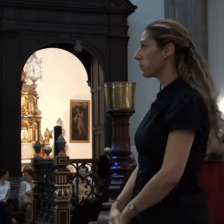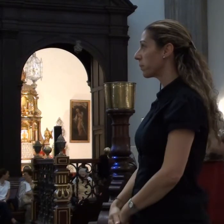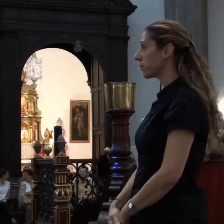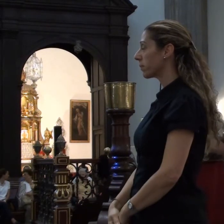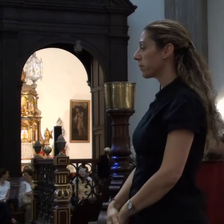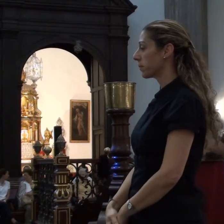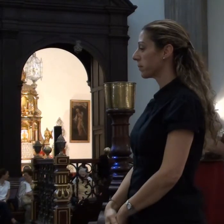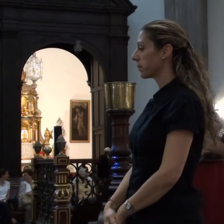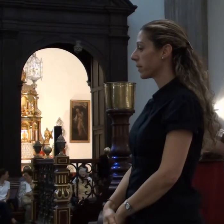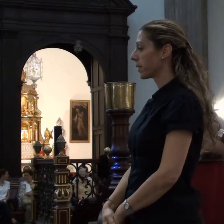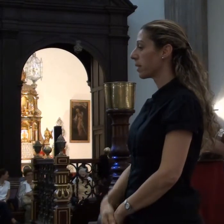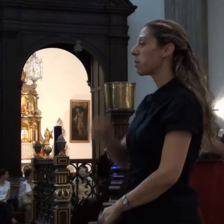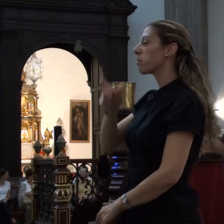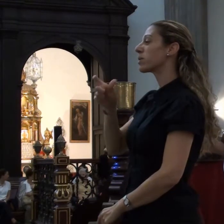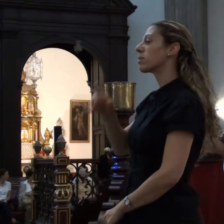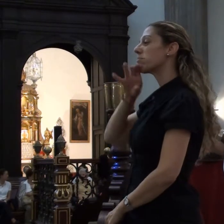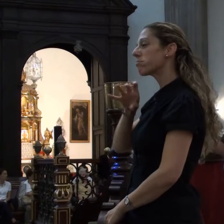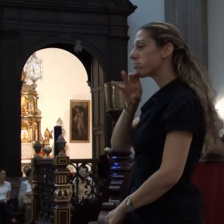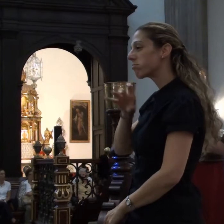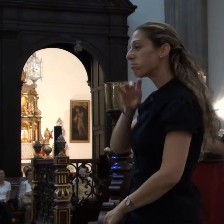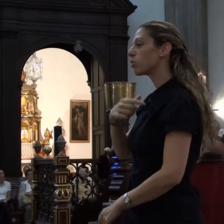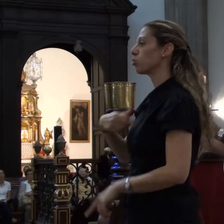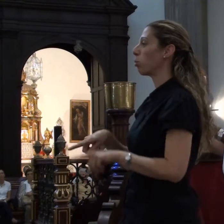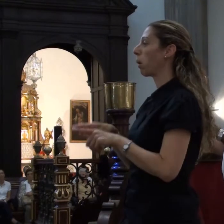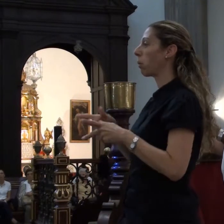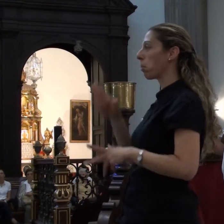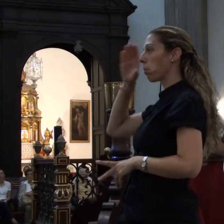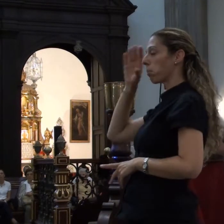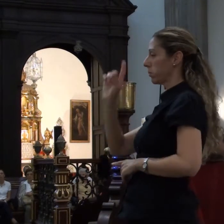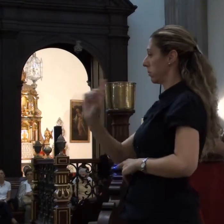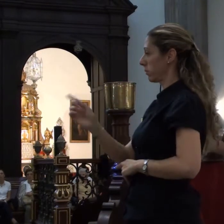hacer personas arriesgadas no espectadores